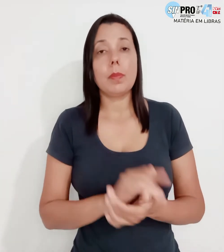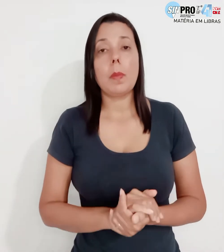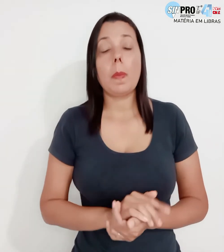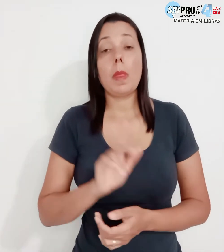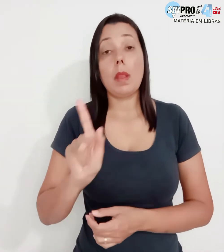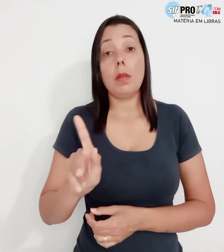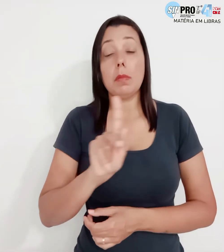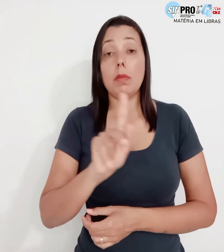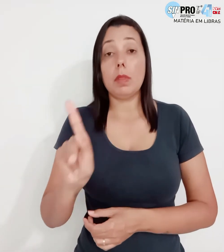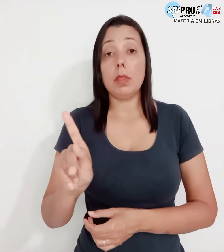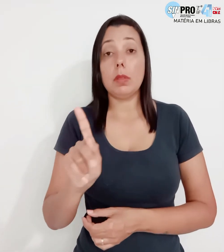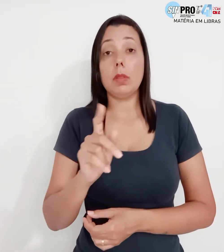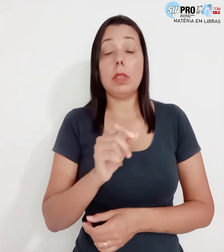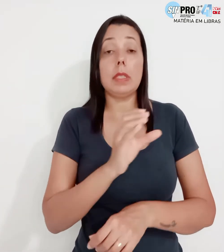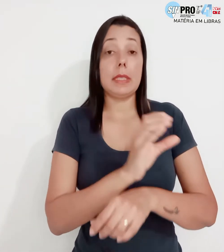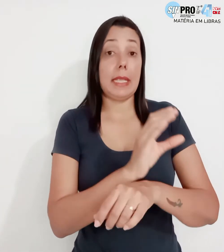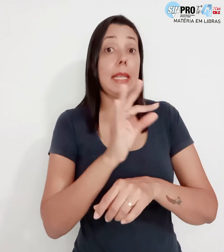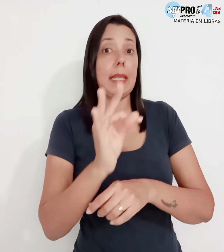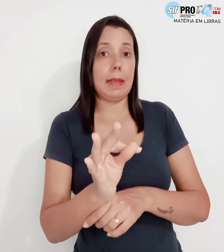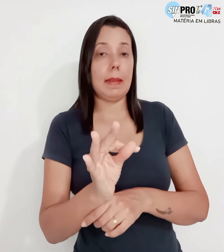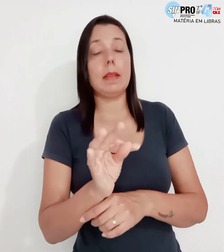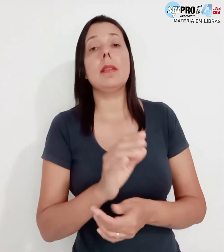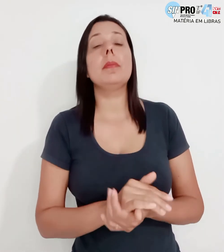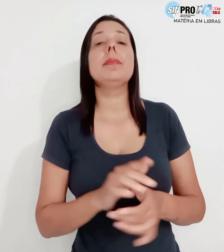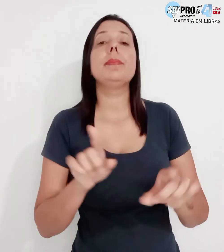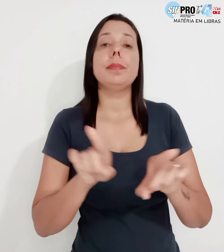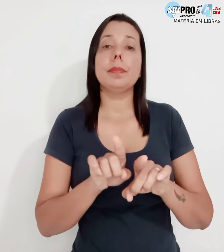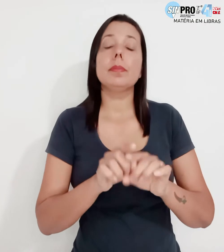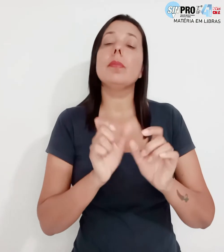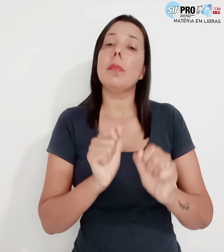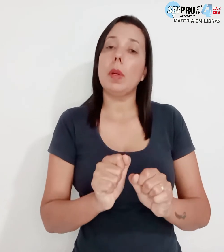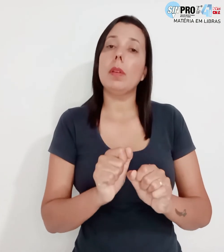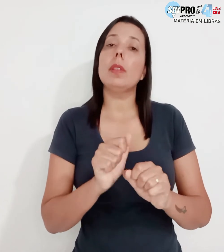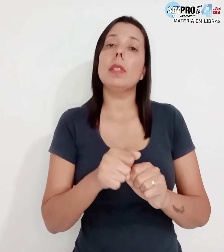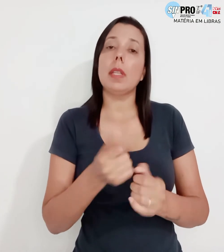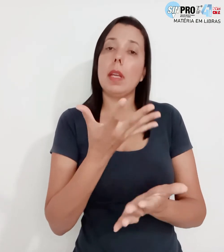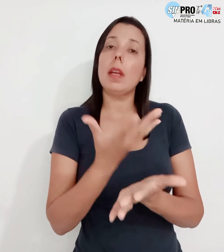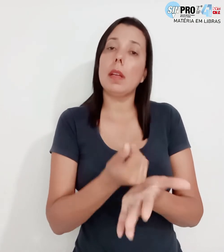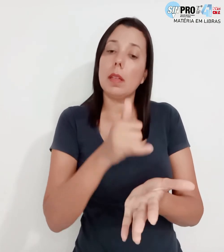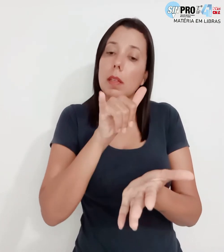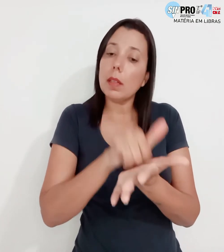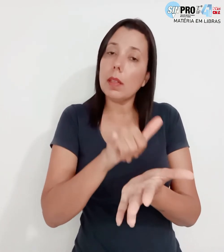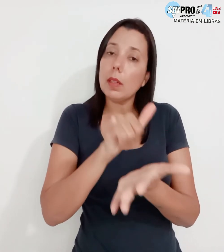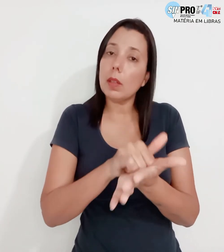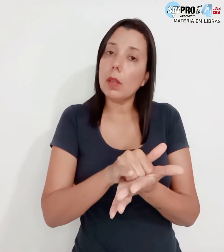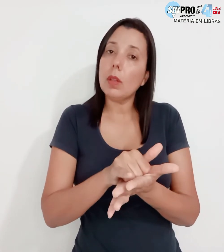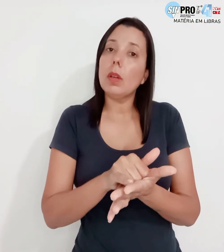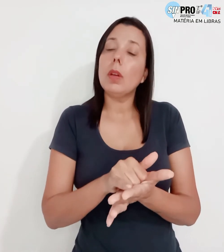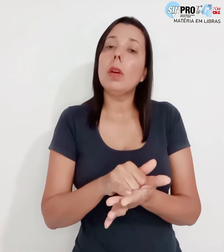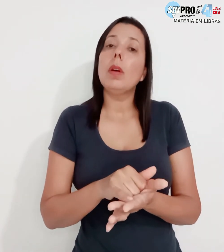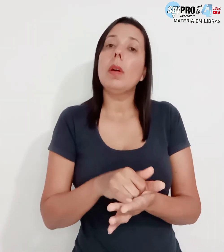Professores com contrato temporário também poderão baixar o boleto da